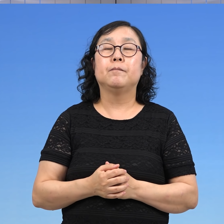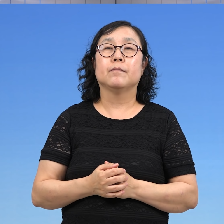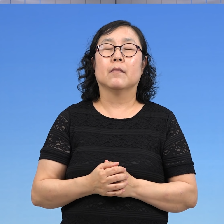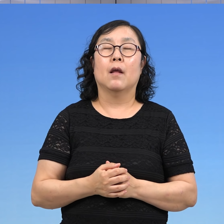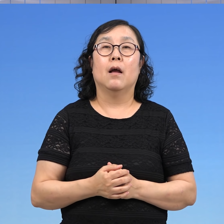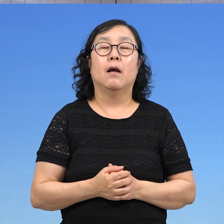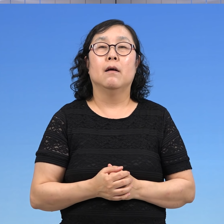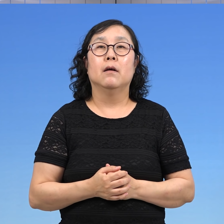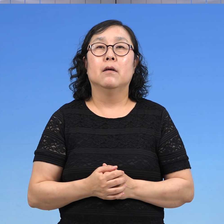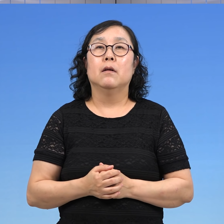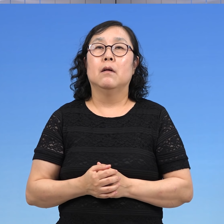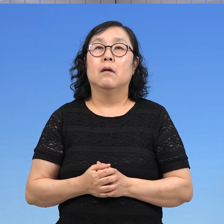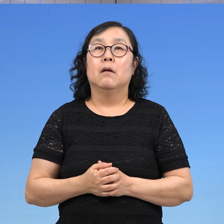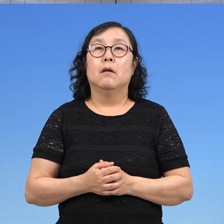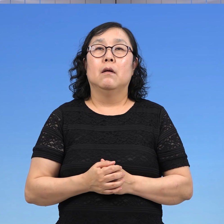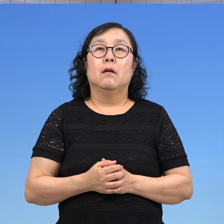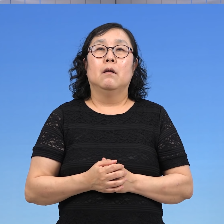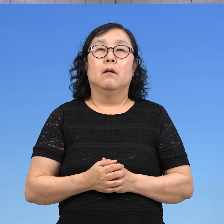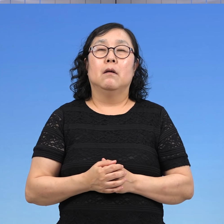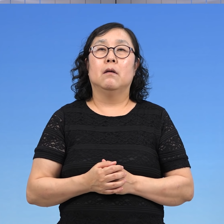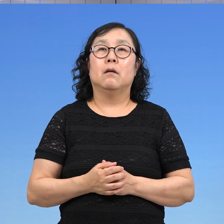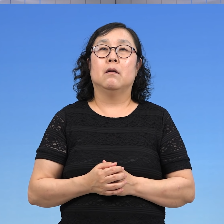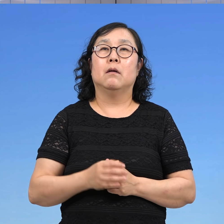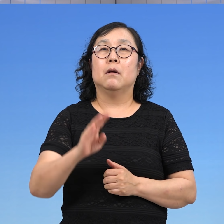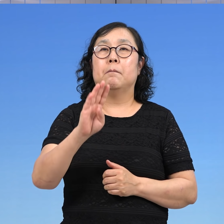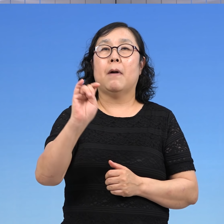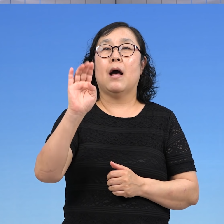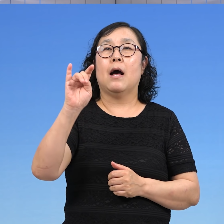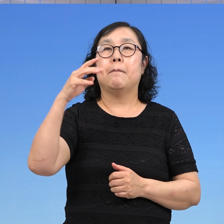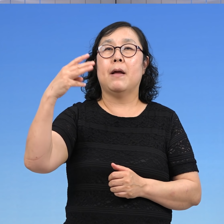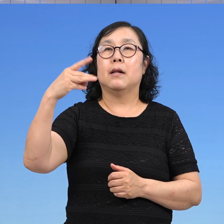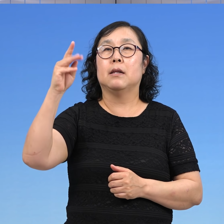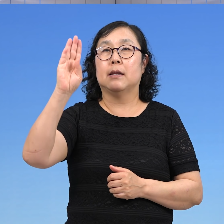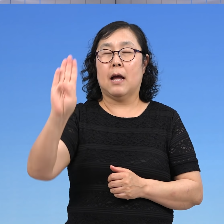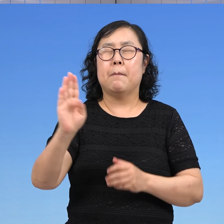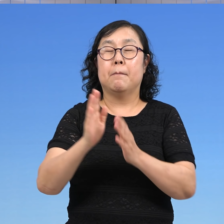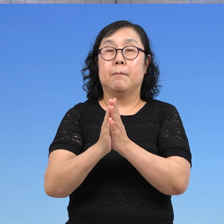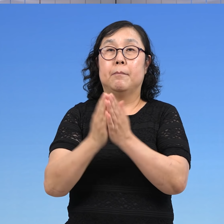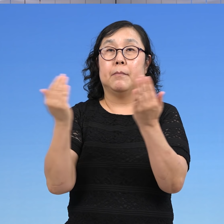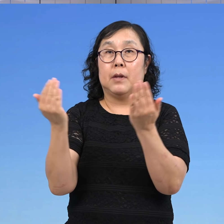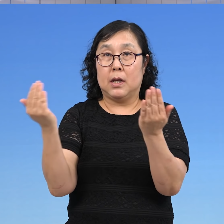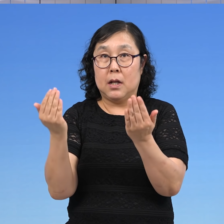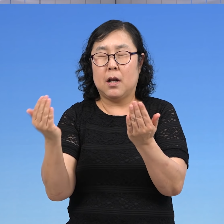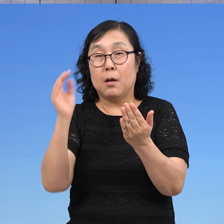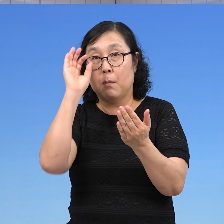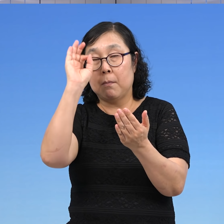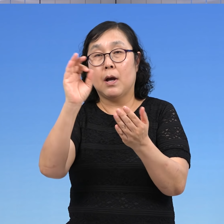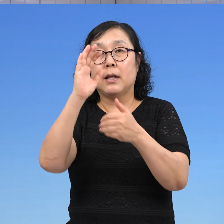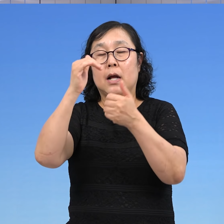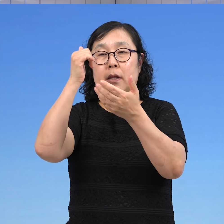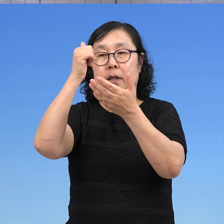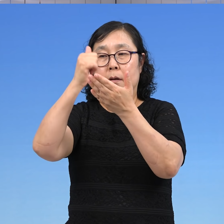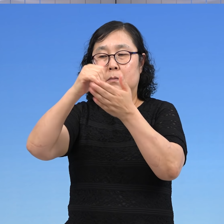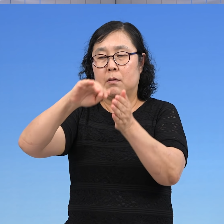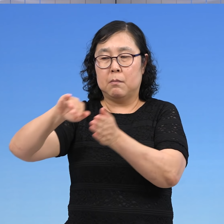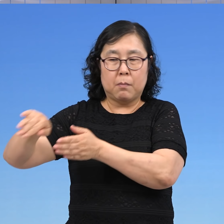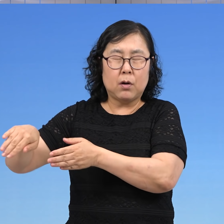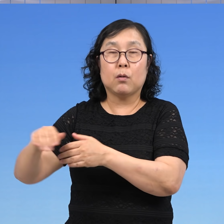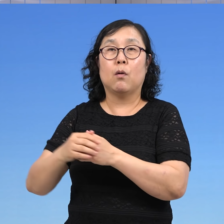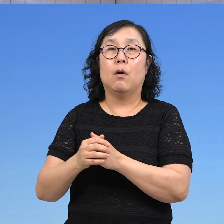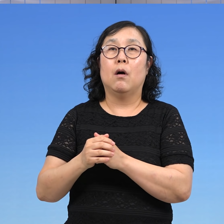있습니다 여러분이 바벨탑 사건 으로 상징되는 창세기 11장 2 그러니까 하나님을 배제한